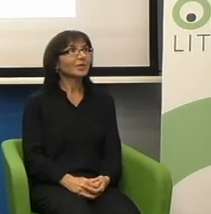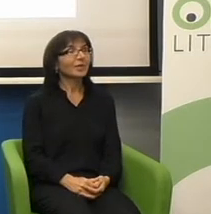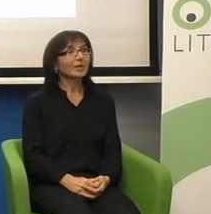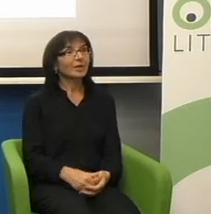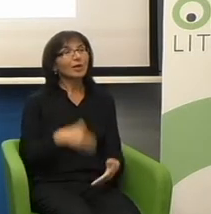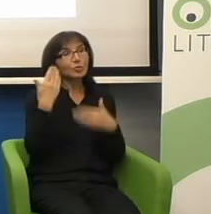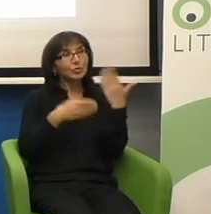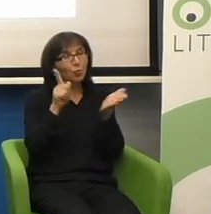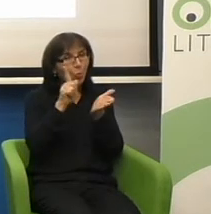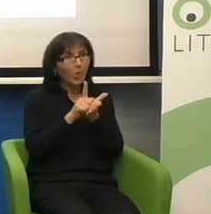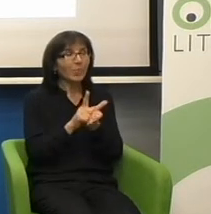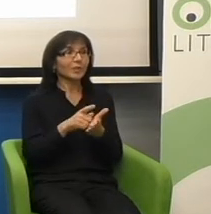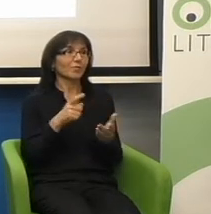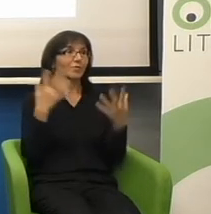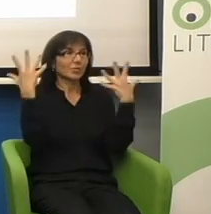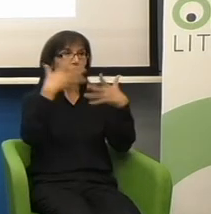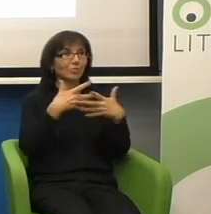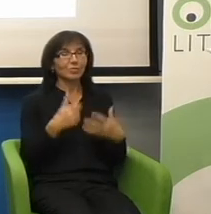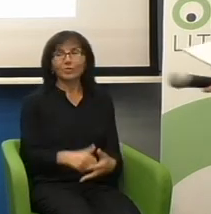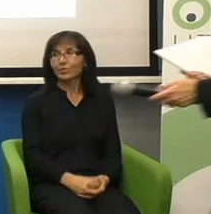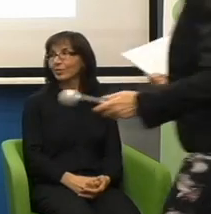Udanego wieczoru.